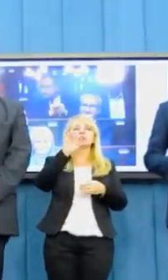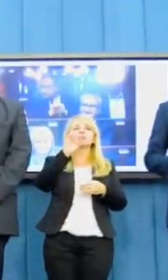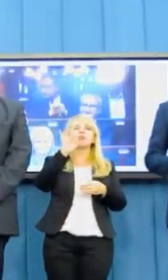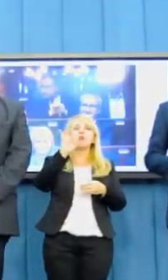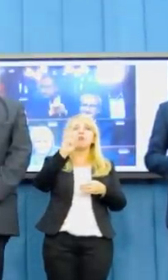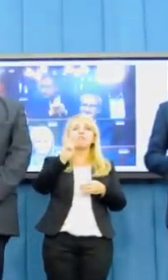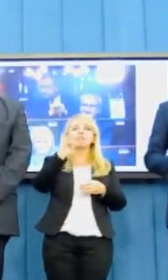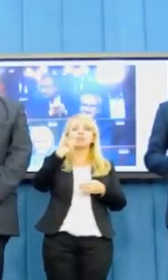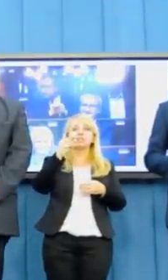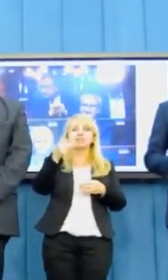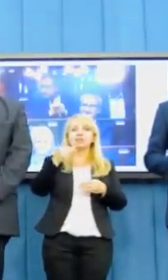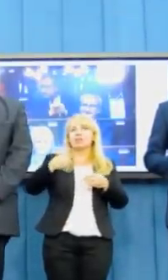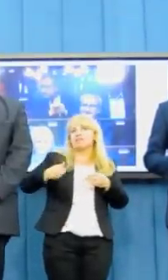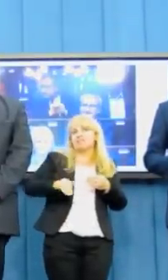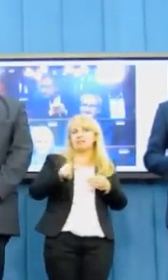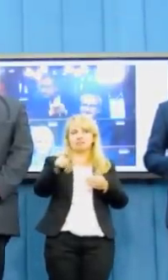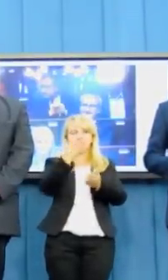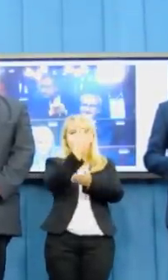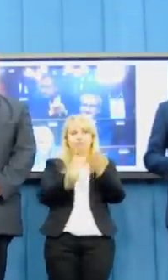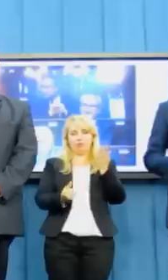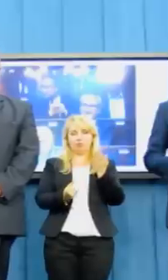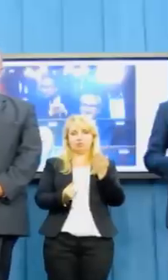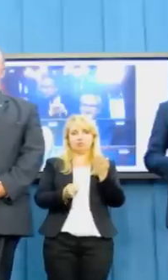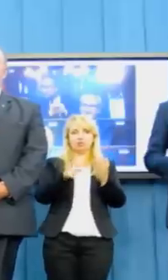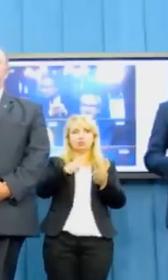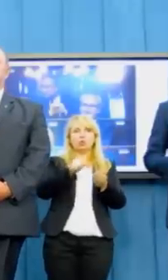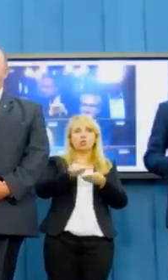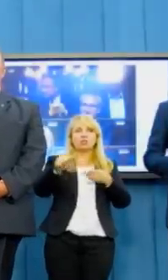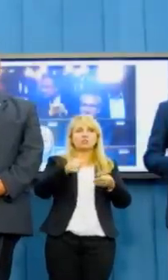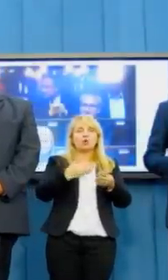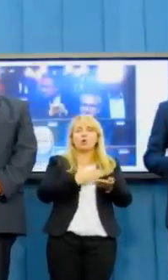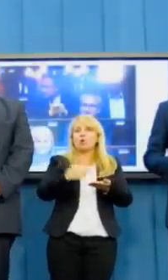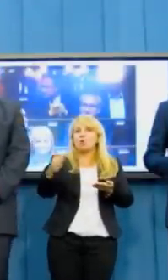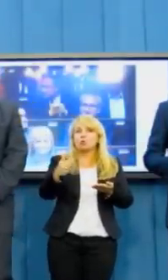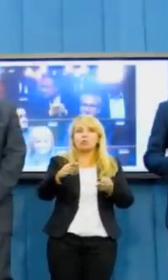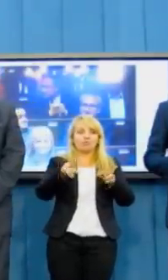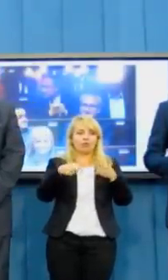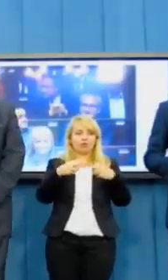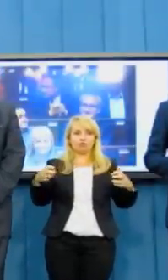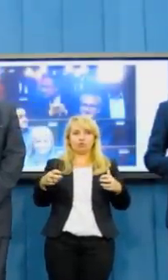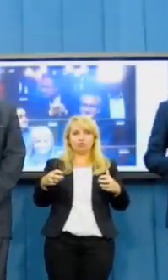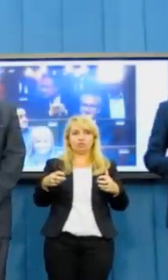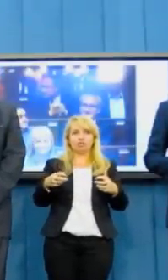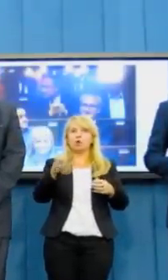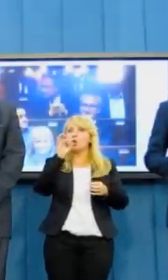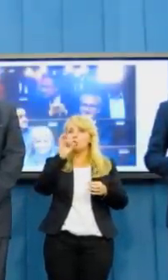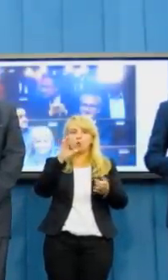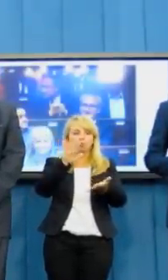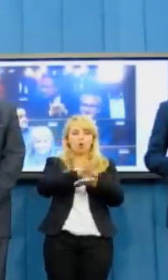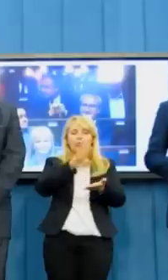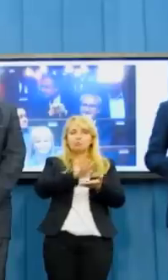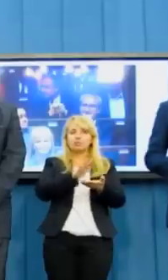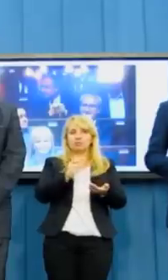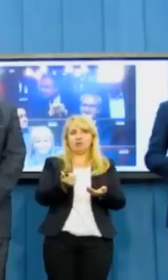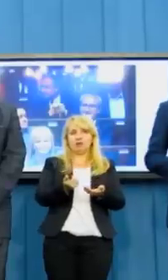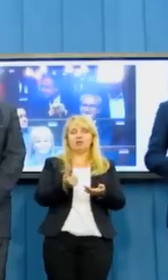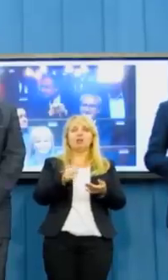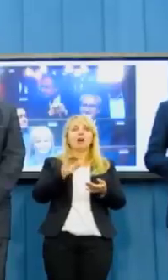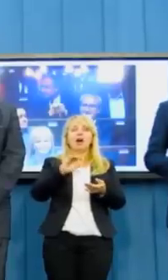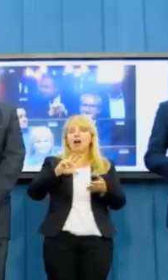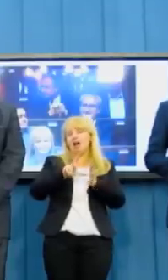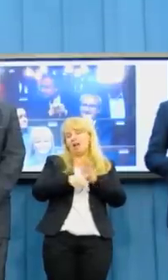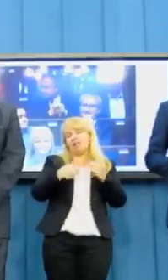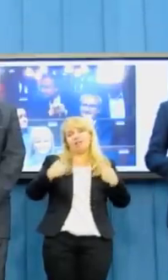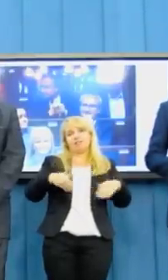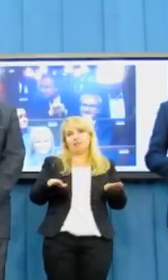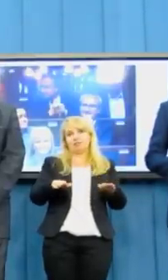chcą skorzystać. Leżą gotowe rozwiązania, pozytywnie zaopiniowane przez prokuratora generalnego. No jednak, ponieważ jest